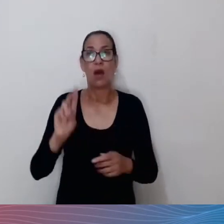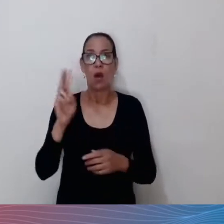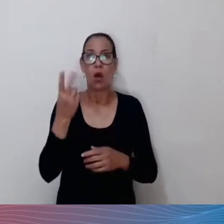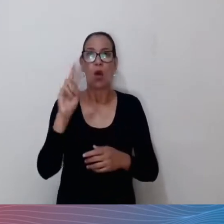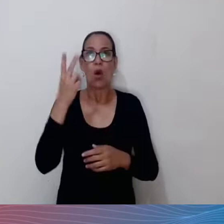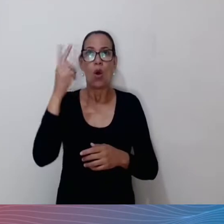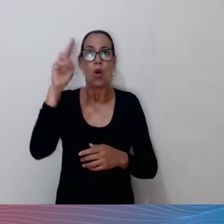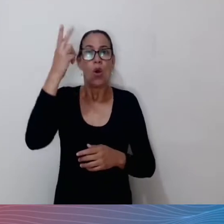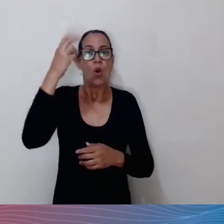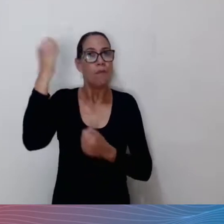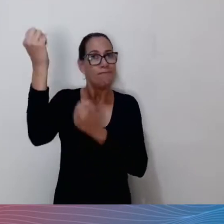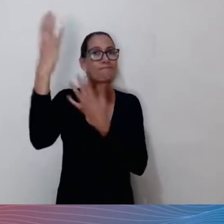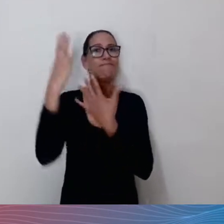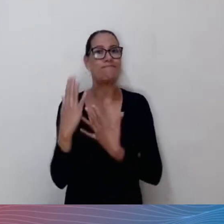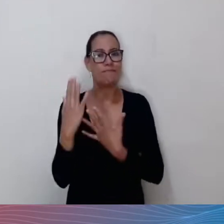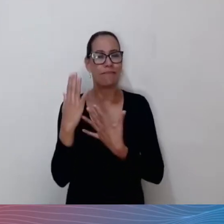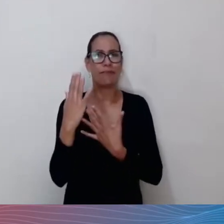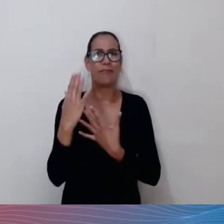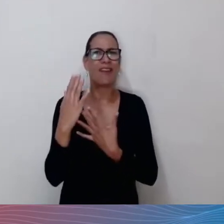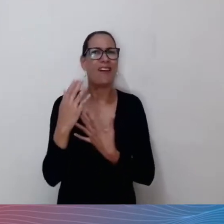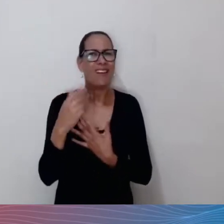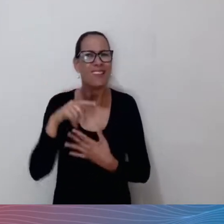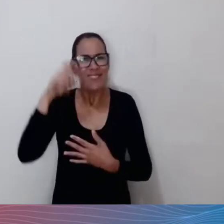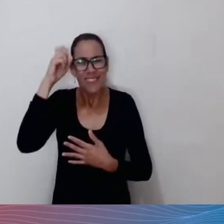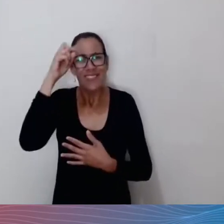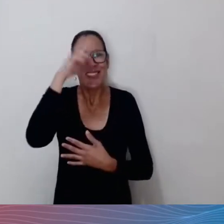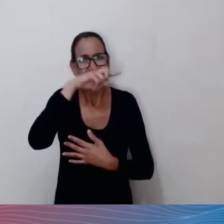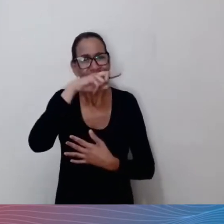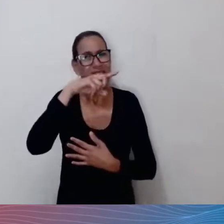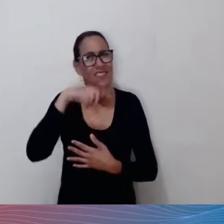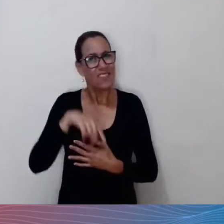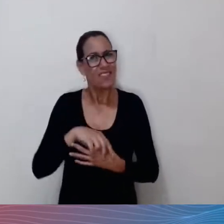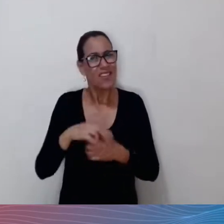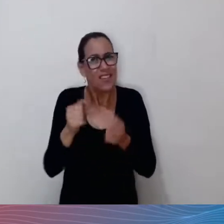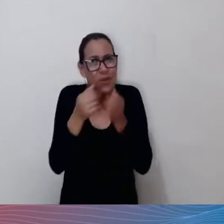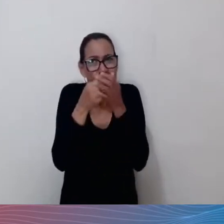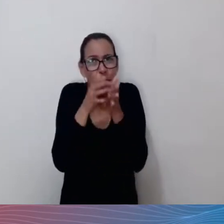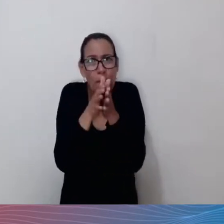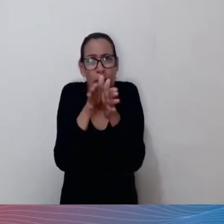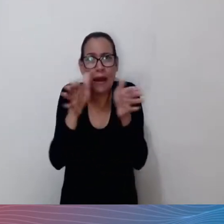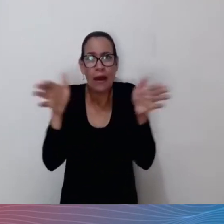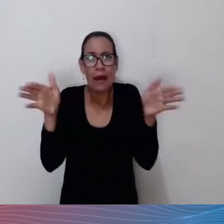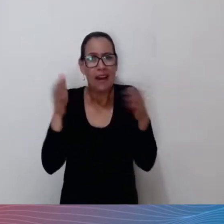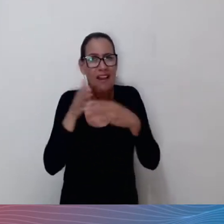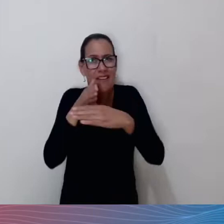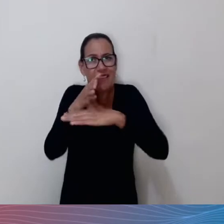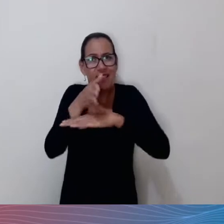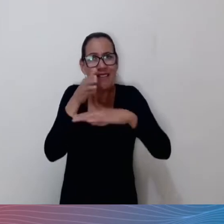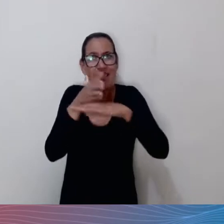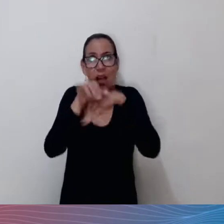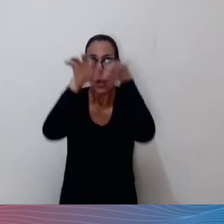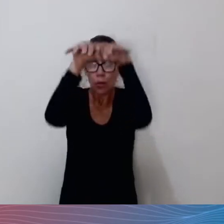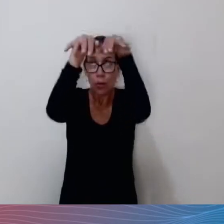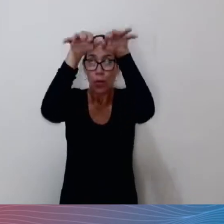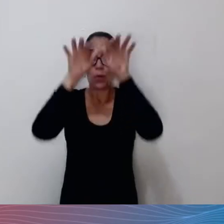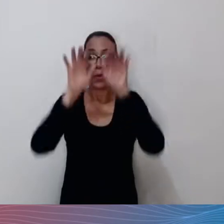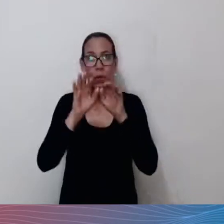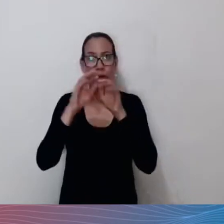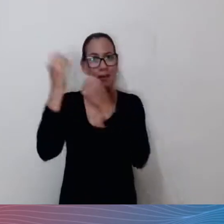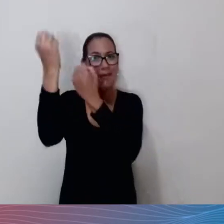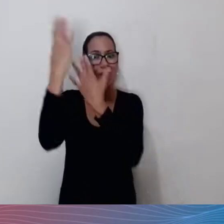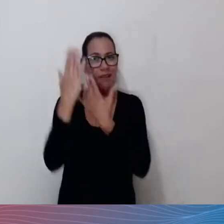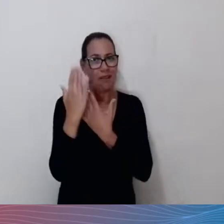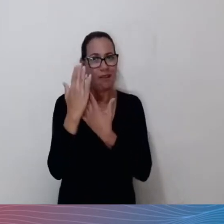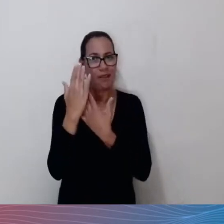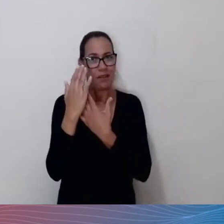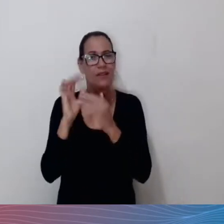difícil abrir esse acesso para nós, temos acesso à graça no trono da graça. Jesus teve